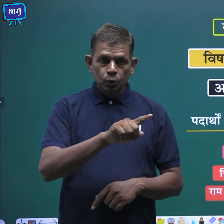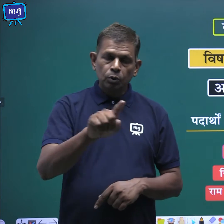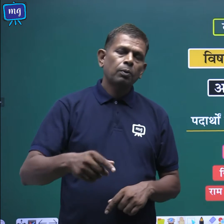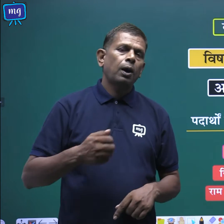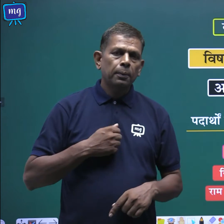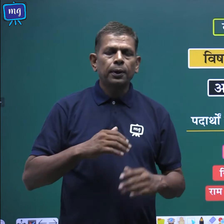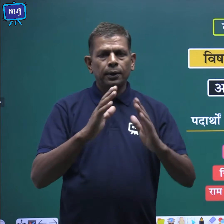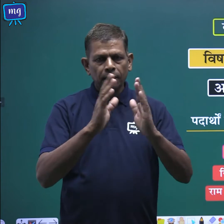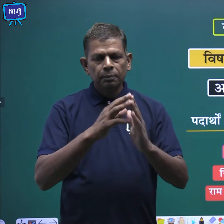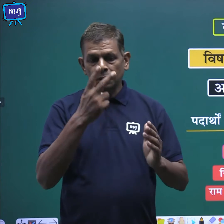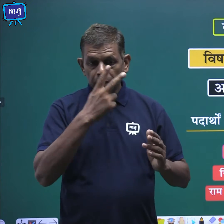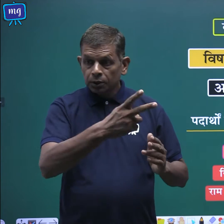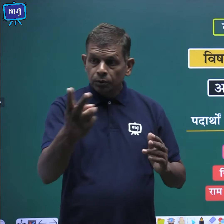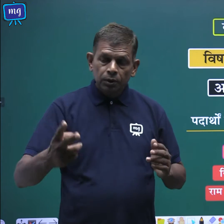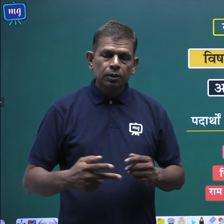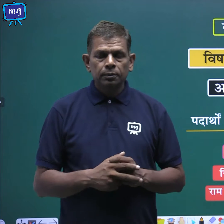होगे